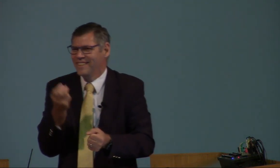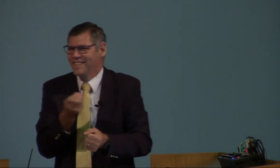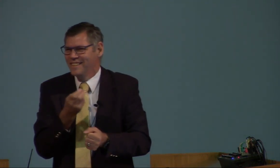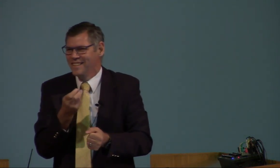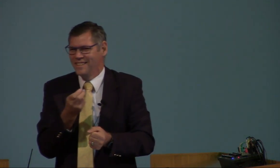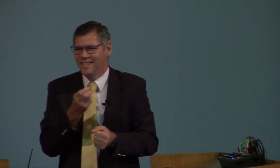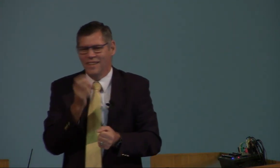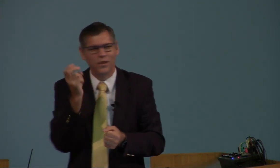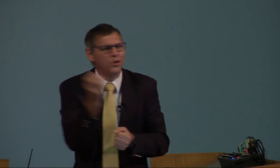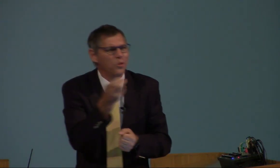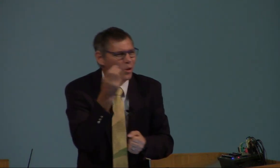Hy soek.